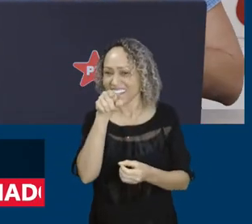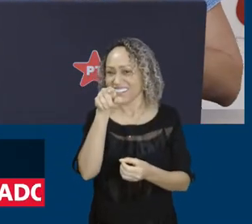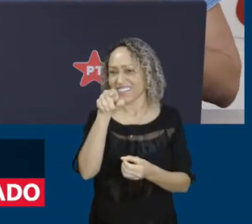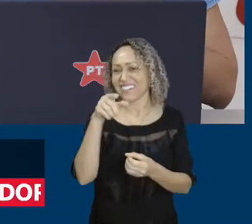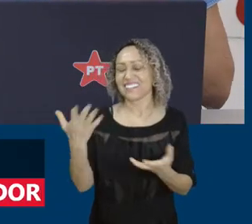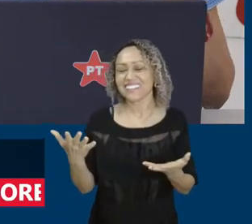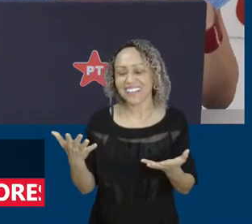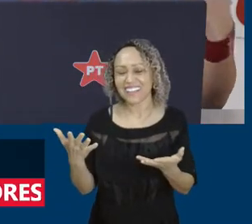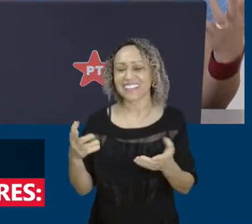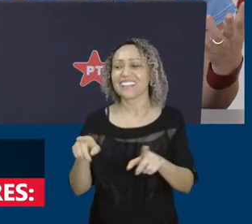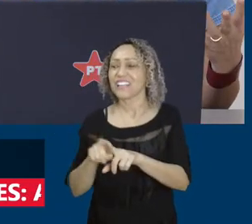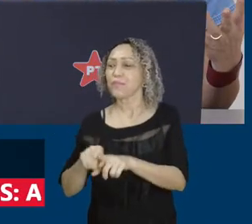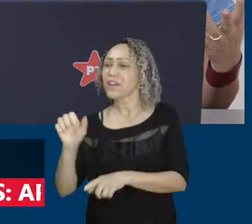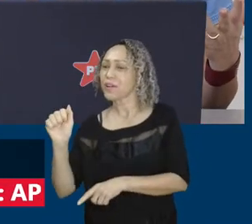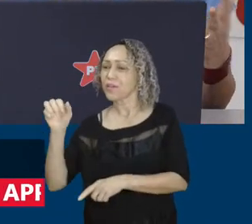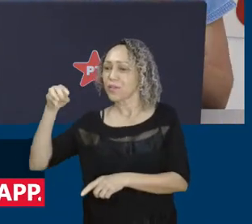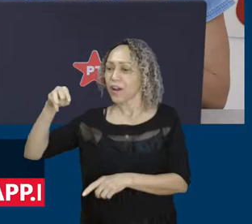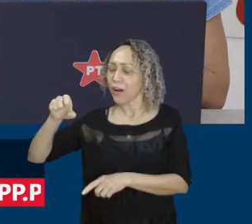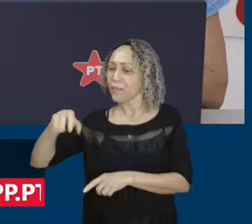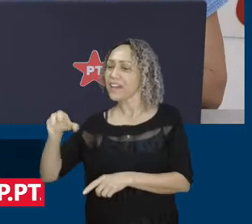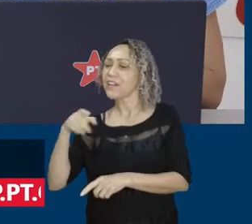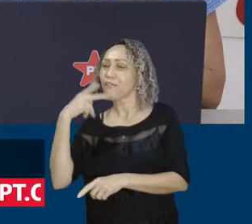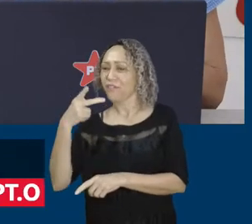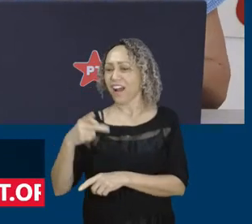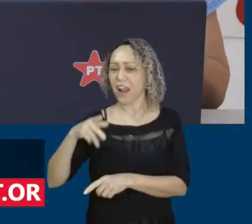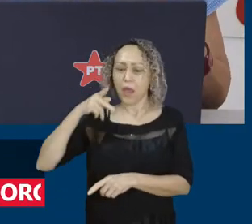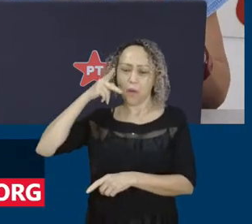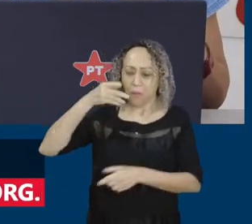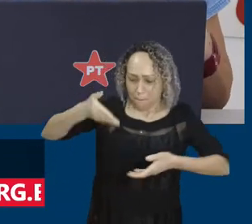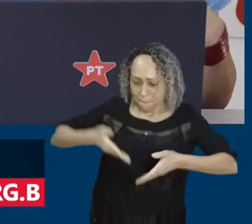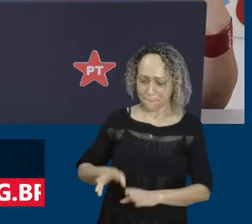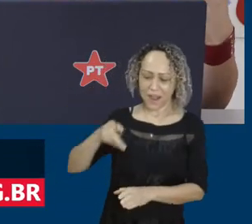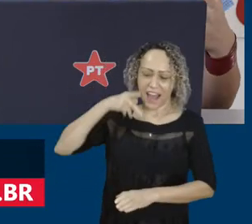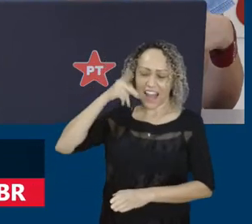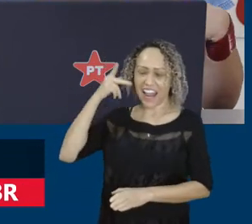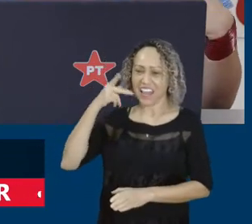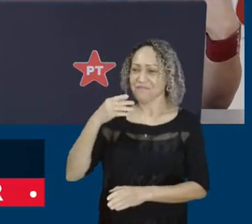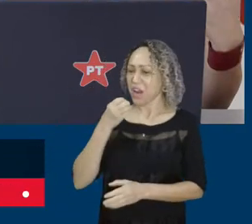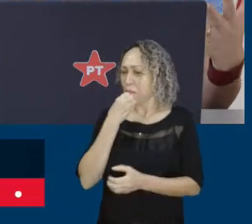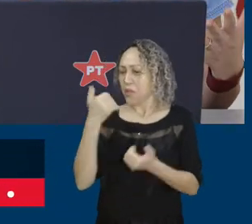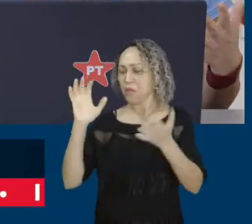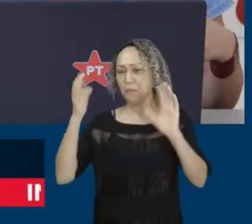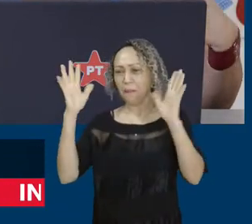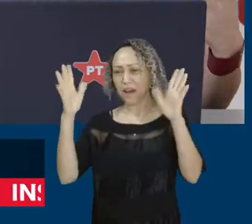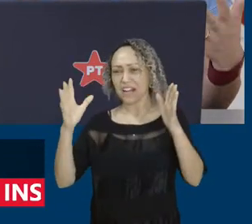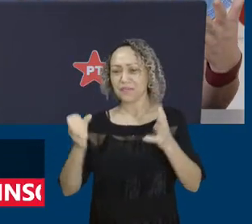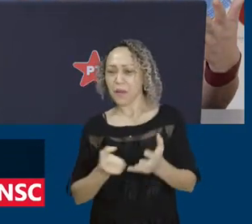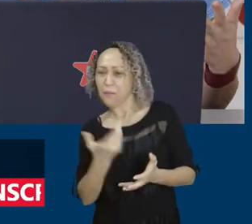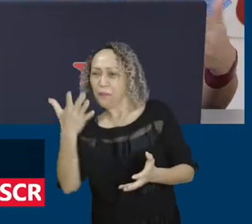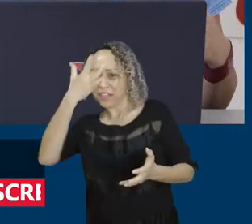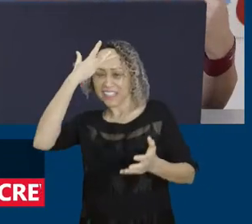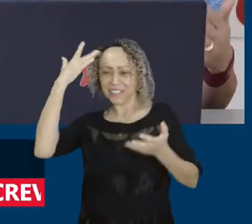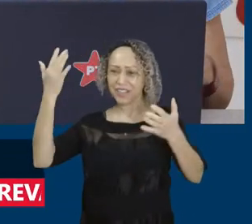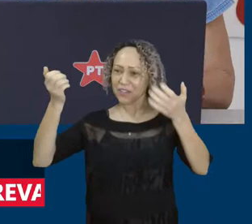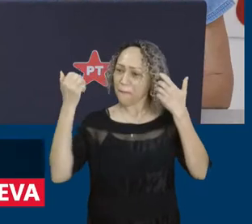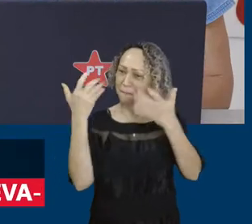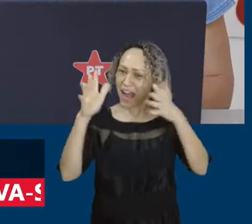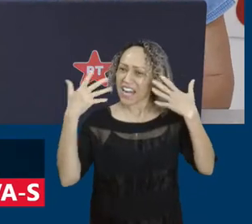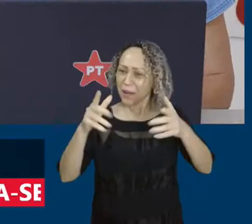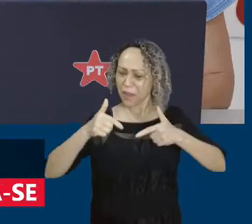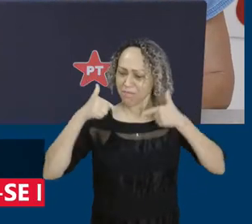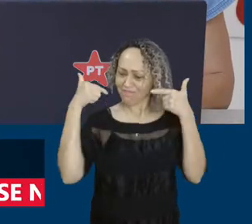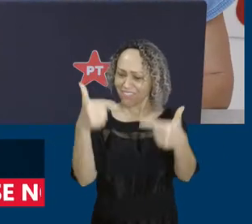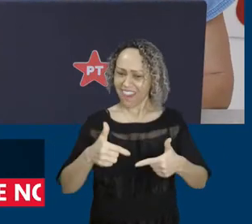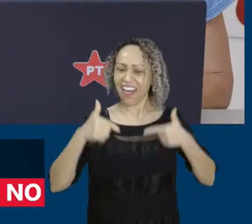O Almeri diz, sensacional, um paraibano, muito bom, parabéns. Tem muitas pessoas te dando aqui os parabéns pela